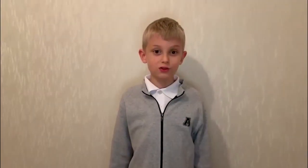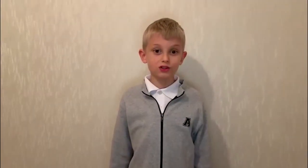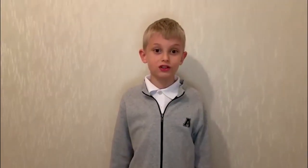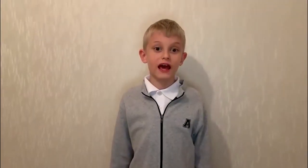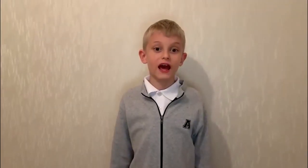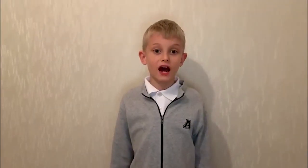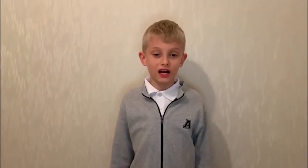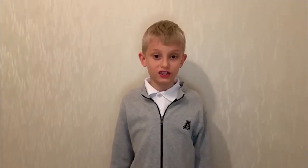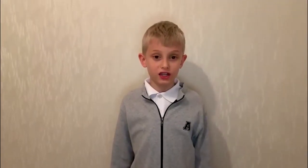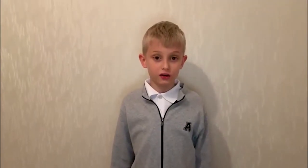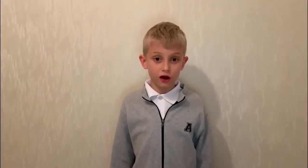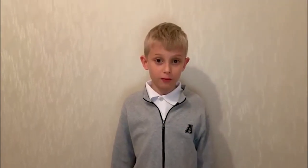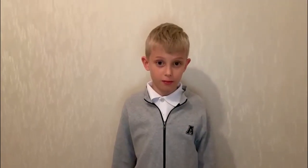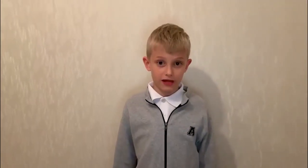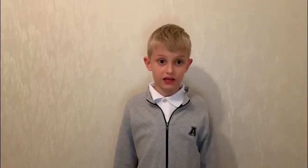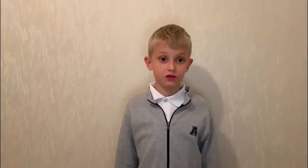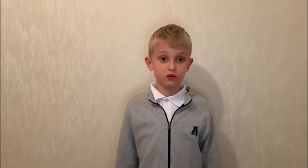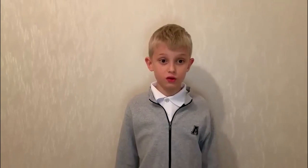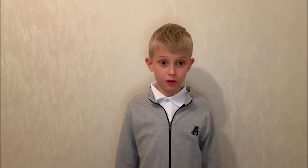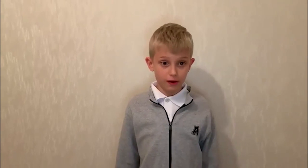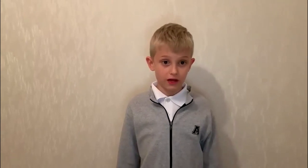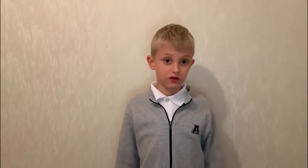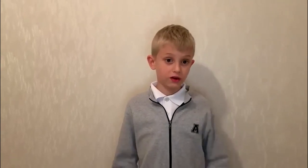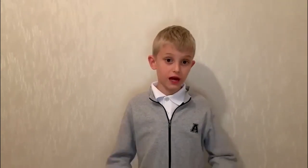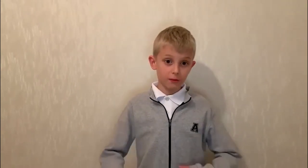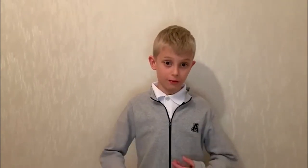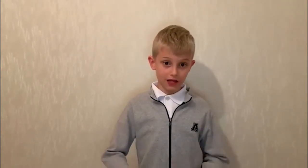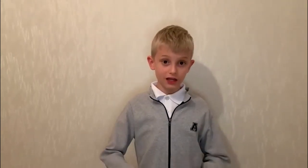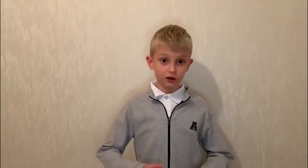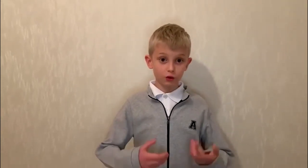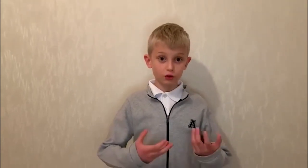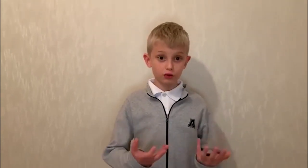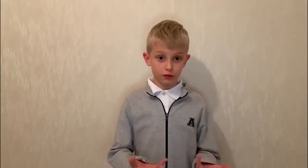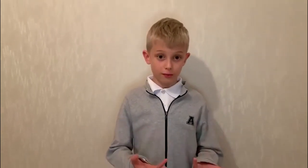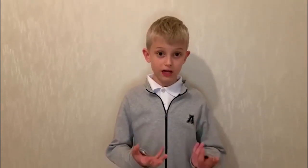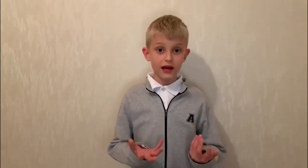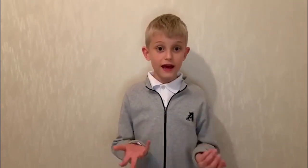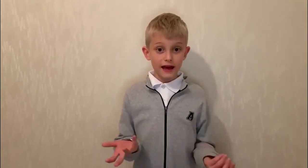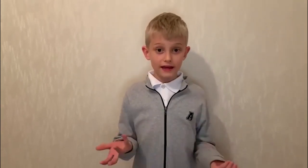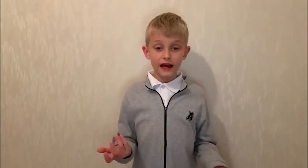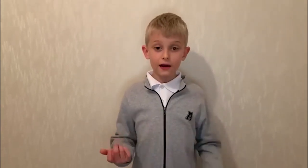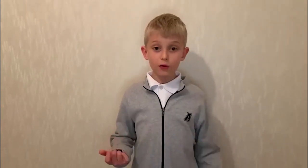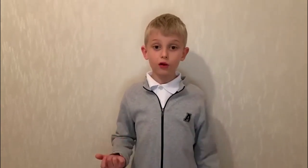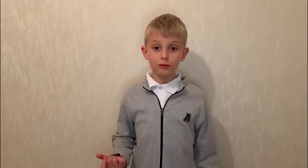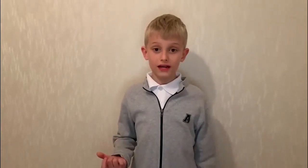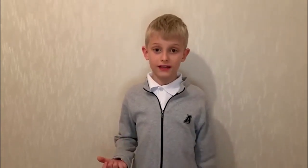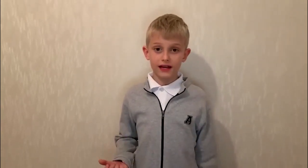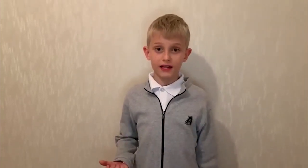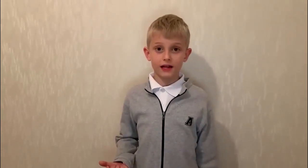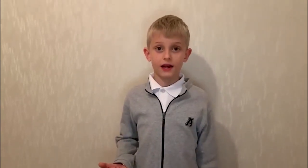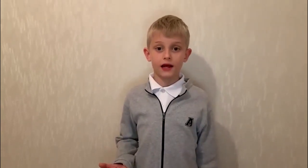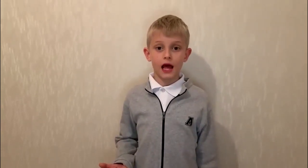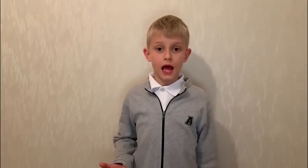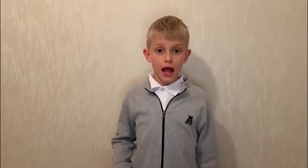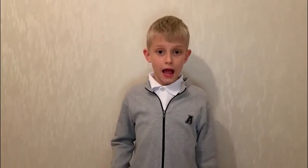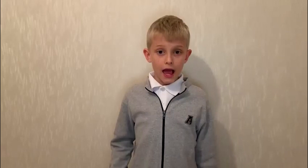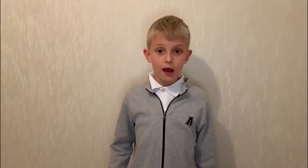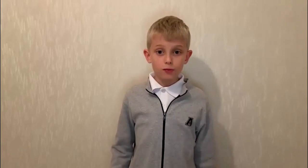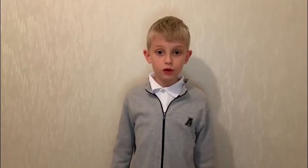Günümüzde artık görmemek, duymamak, yürüyememek ya da konuşmamak engelli olmak değildir. Hem